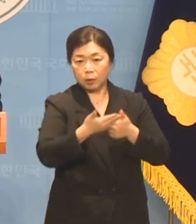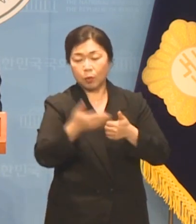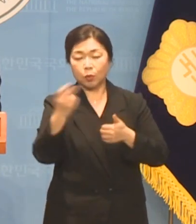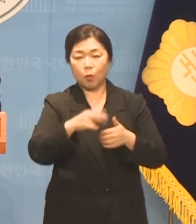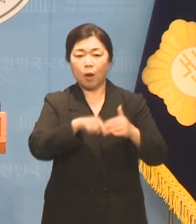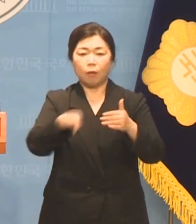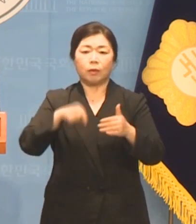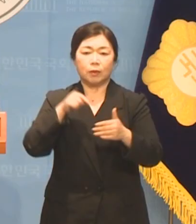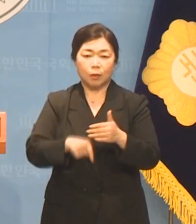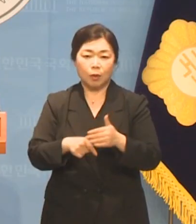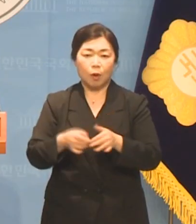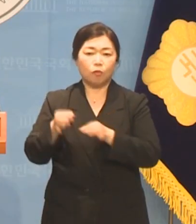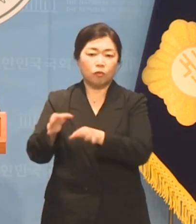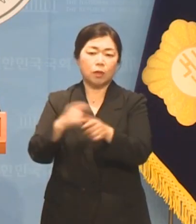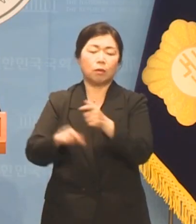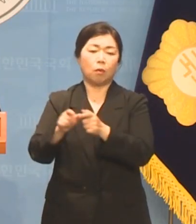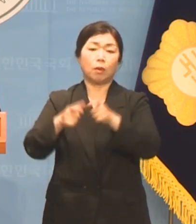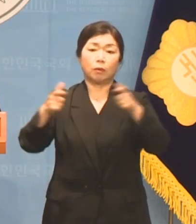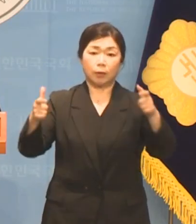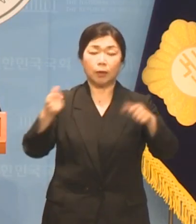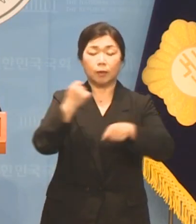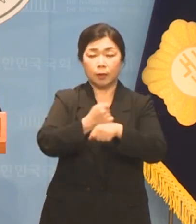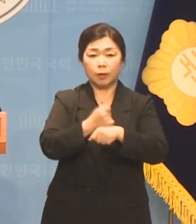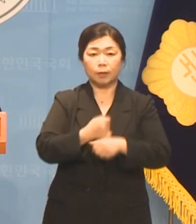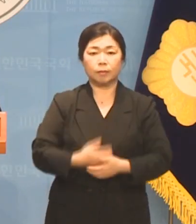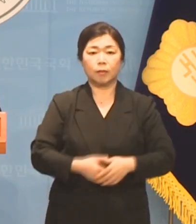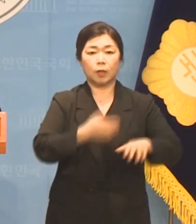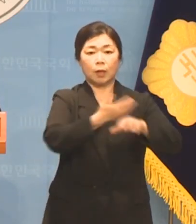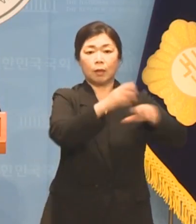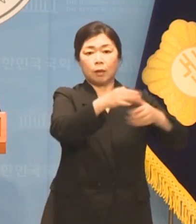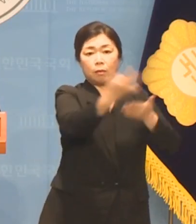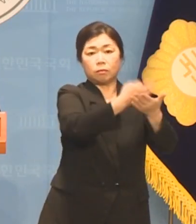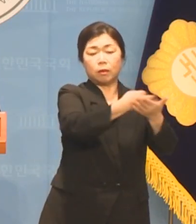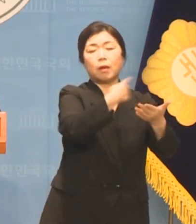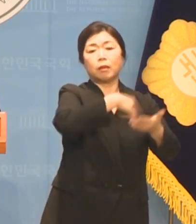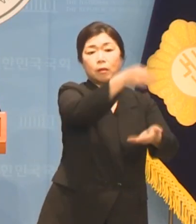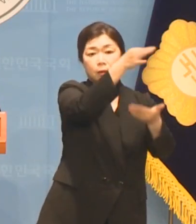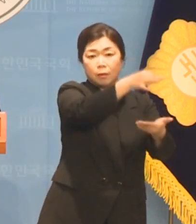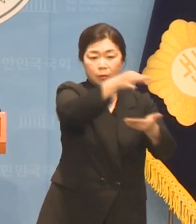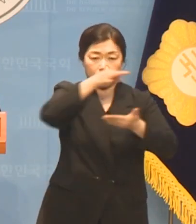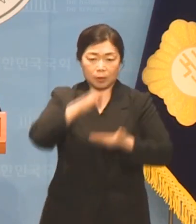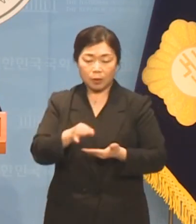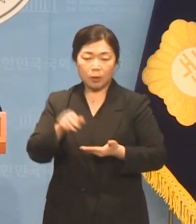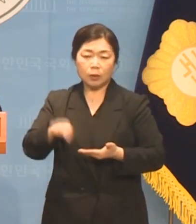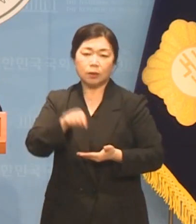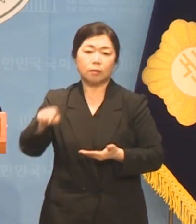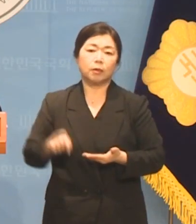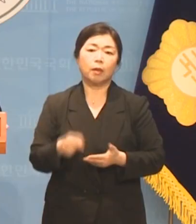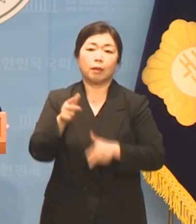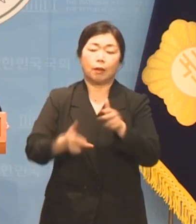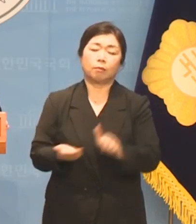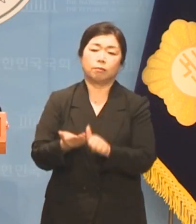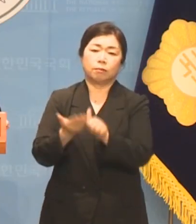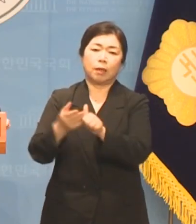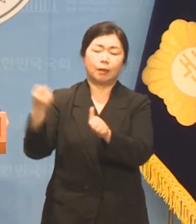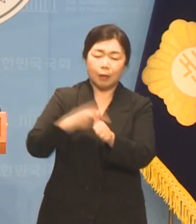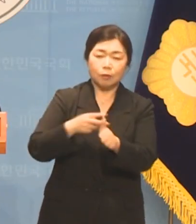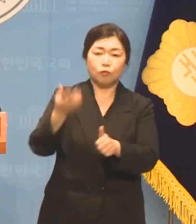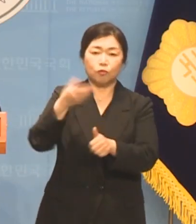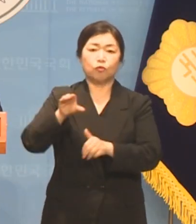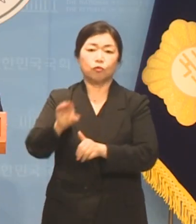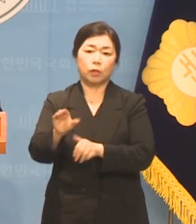투자도 활성화시키겠습니다. 해외에서 번 자본을 국내 첨단 산업 육성에